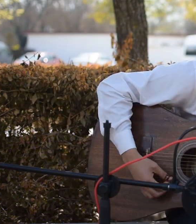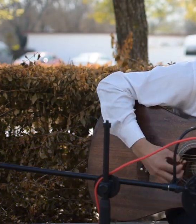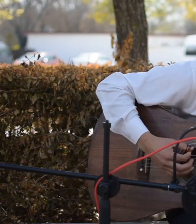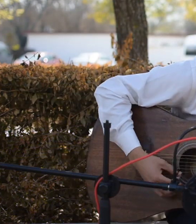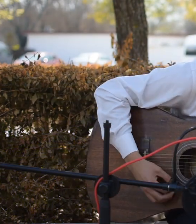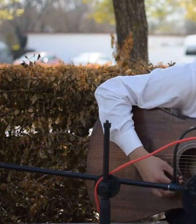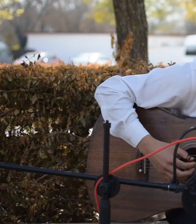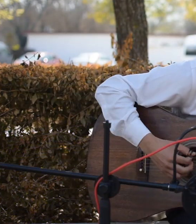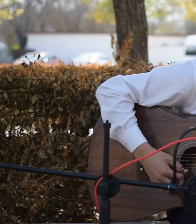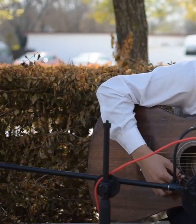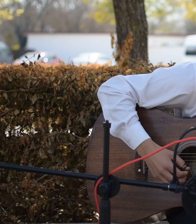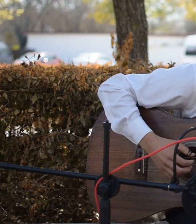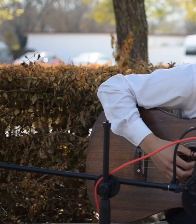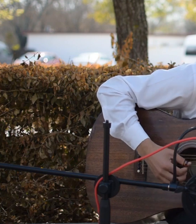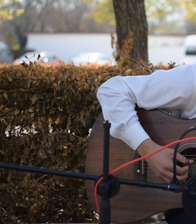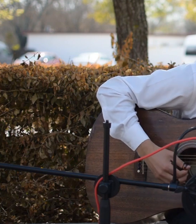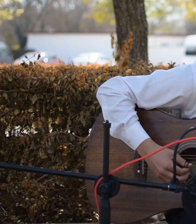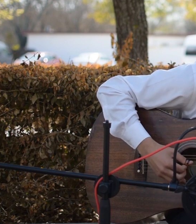i